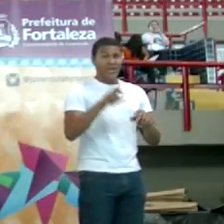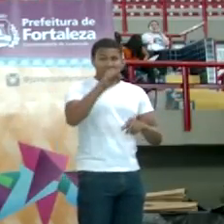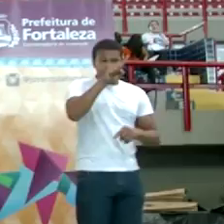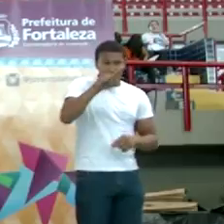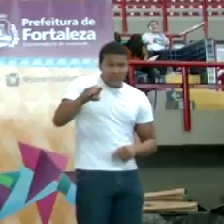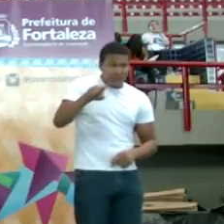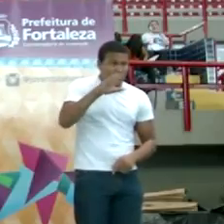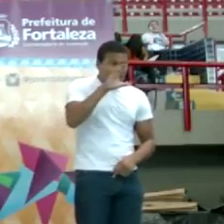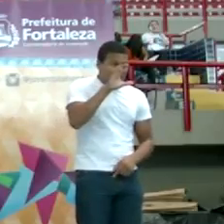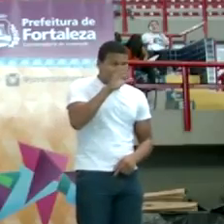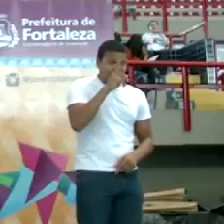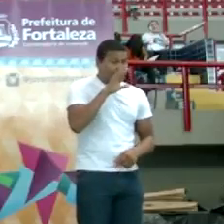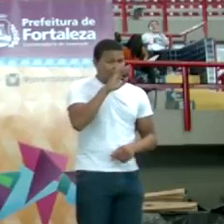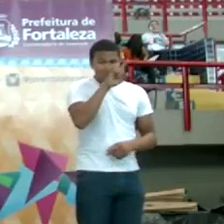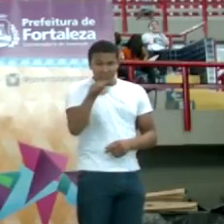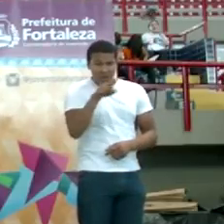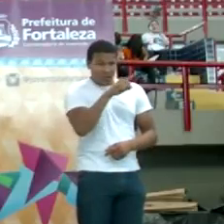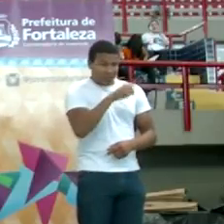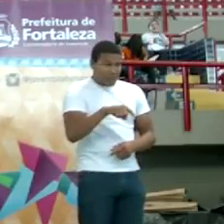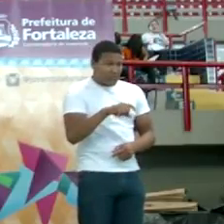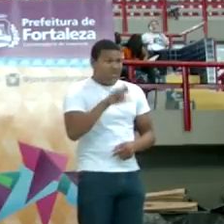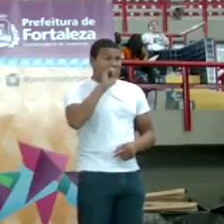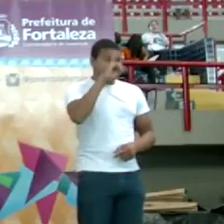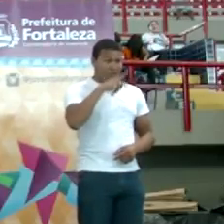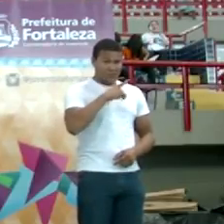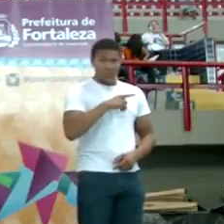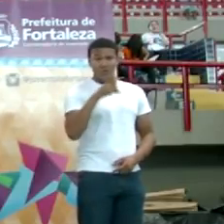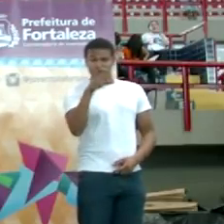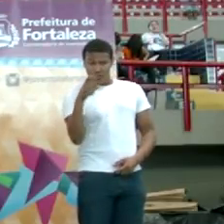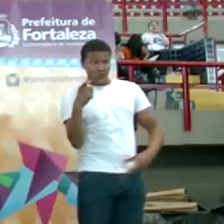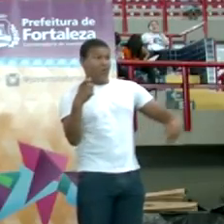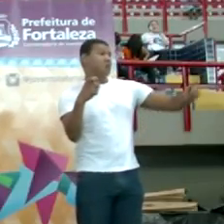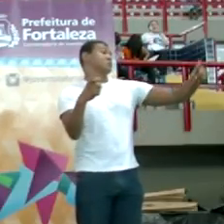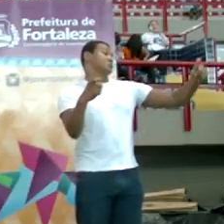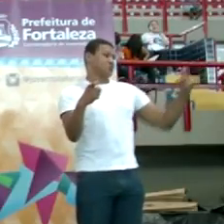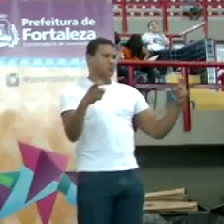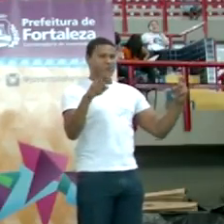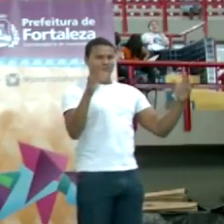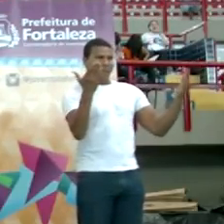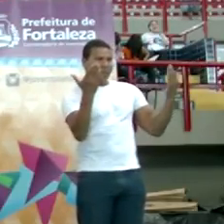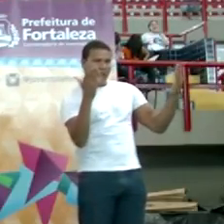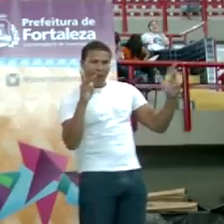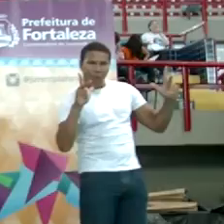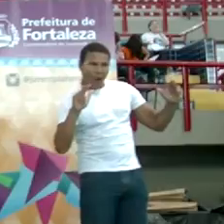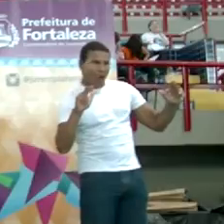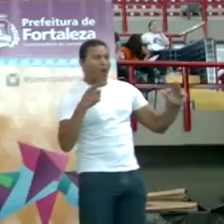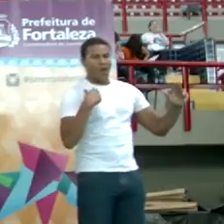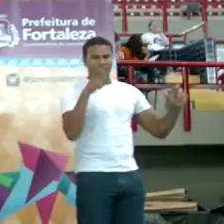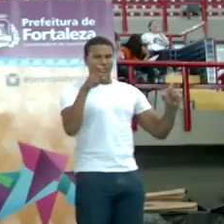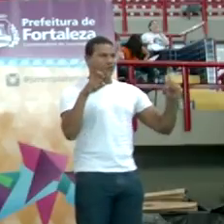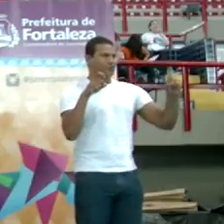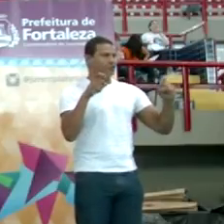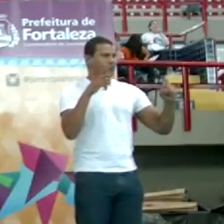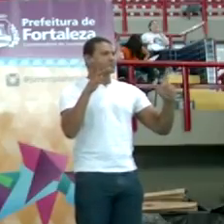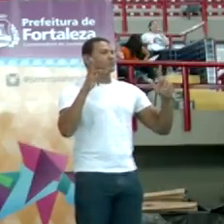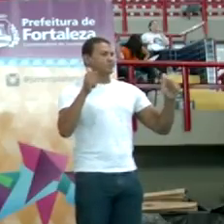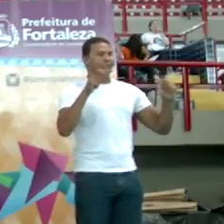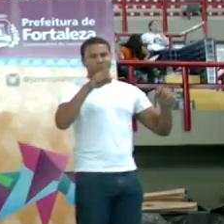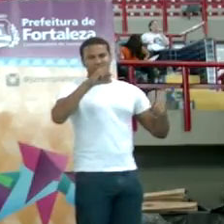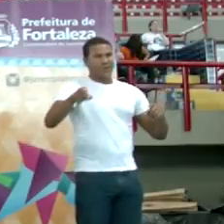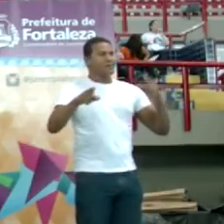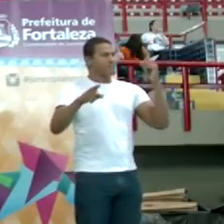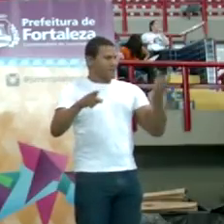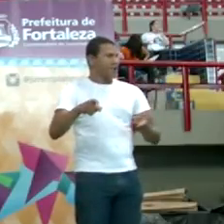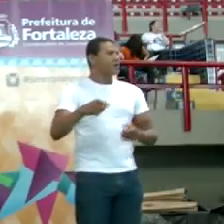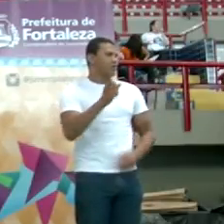Cancelar só se faz quando? Quando você tem duas coisas para equiparar. É como uma balança. O que